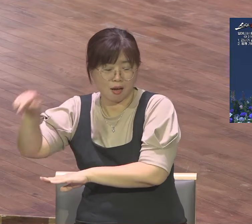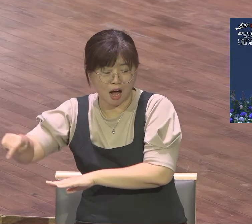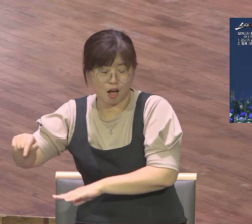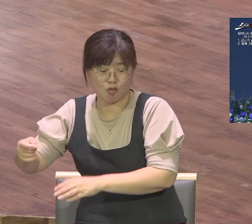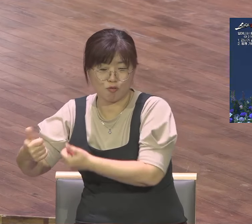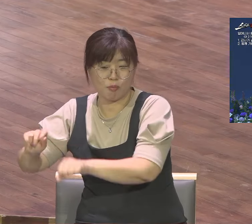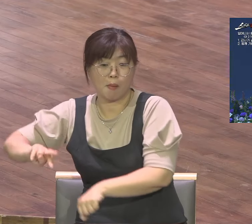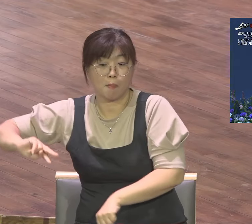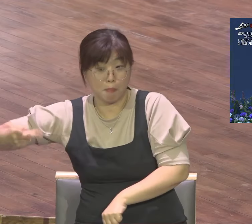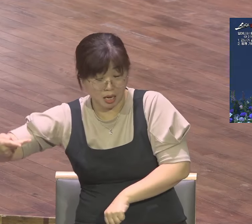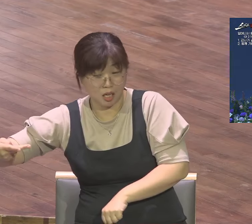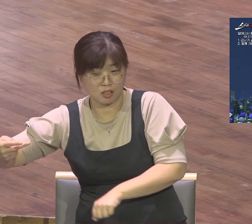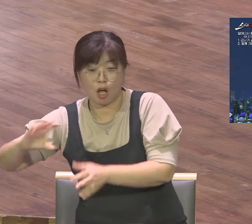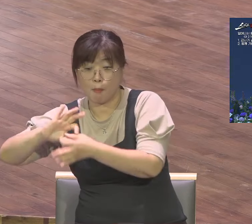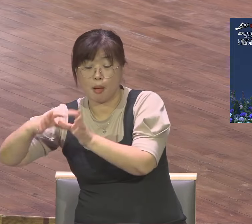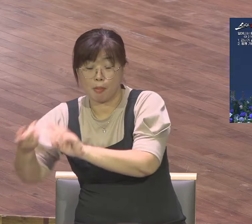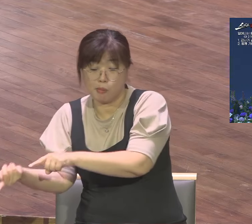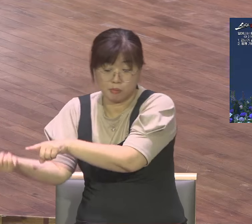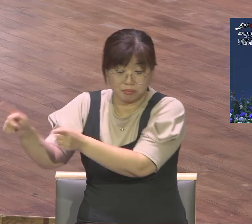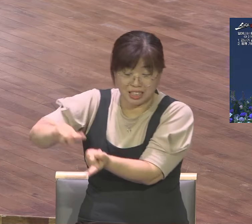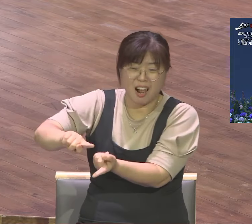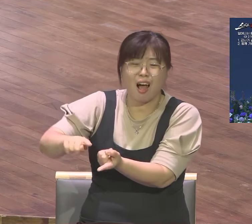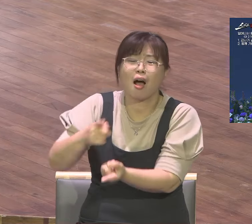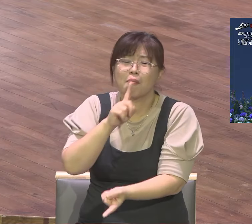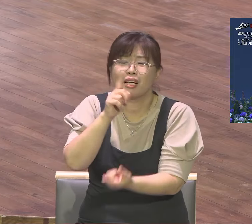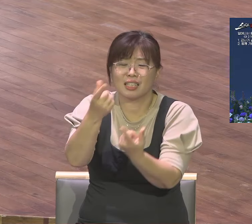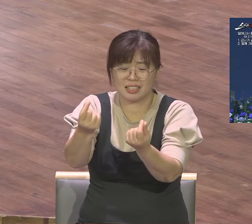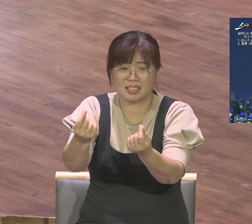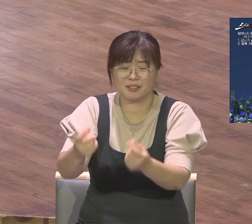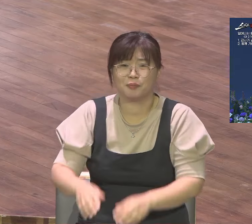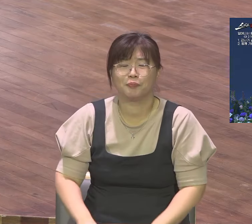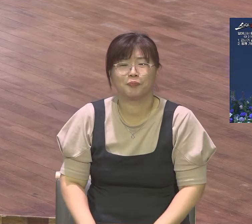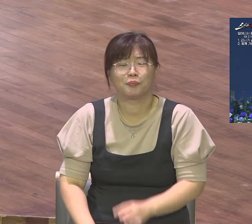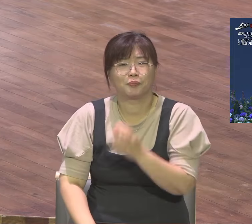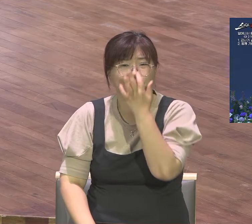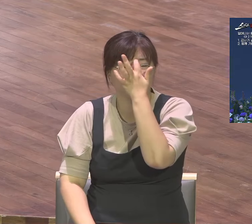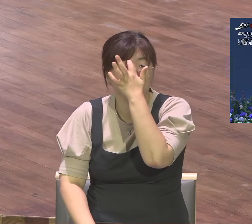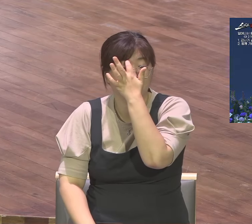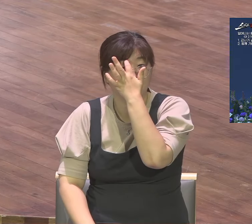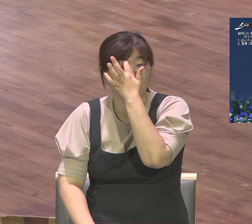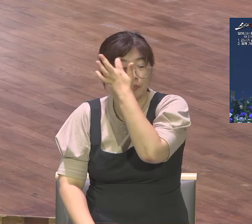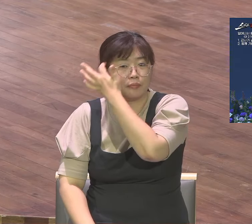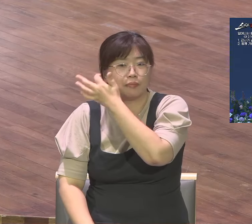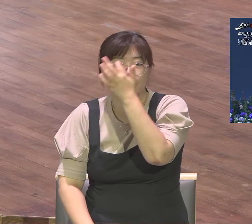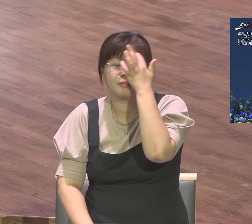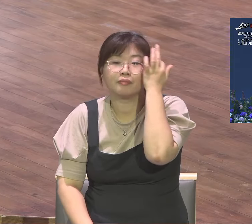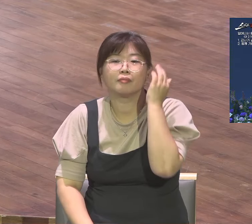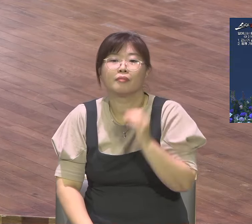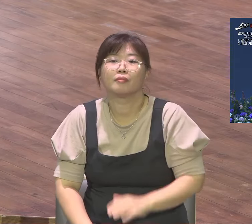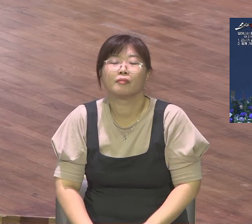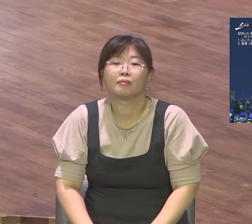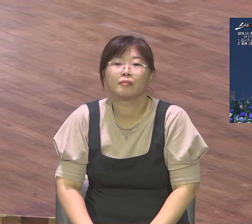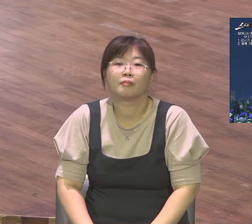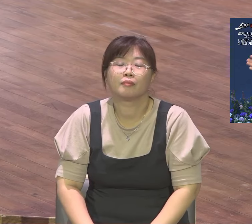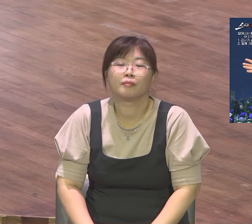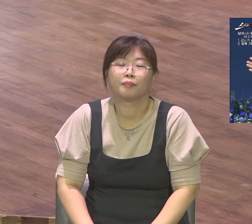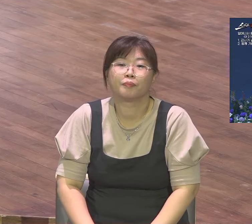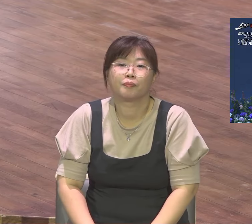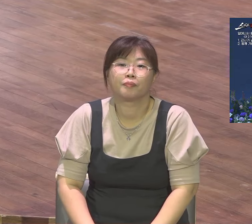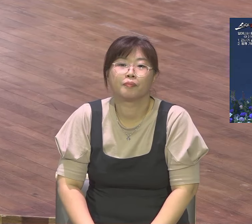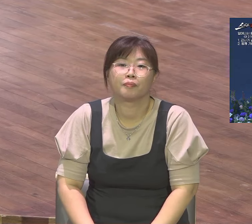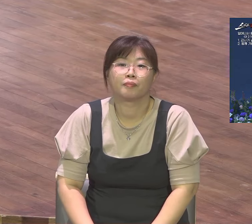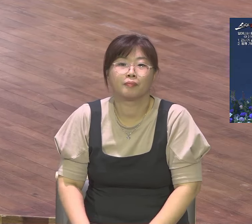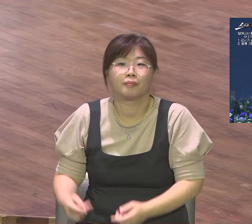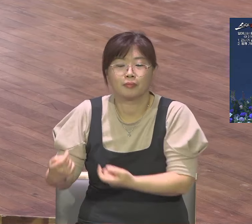우리나라 탁구 레전드지요. 양영자 선수. 우리나라 이 선수인데 이 신앙이 되게 좋아요. 제가